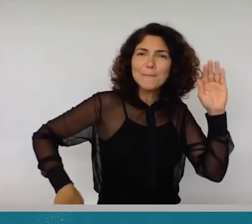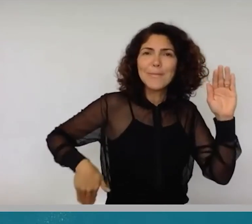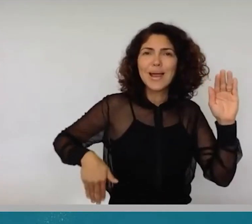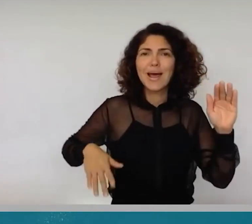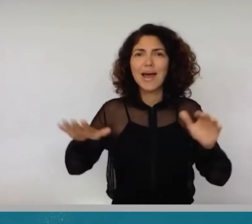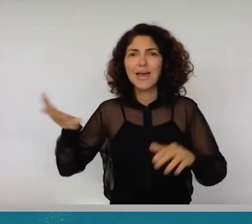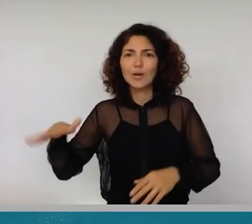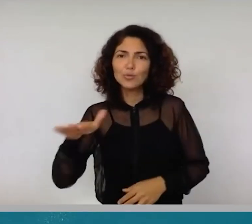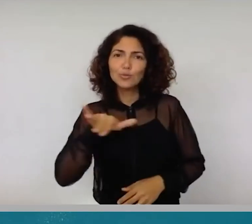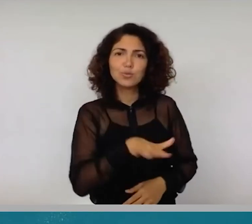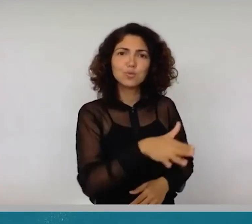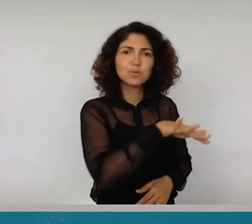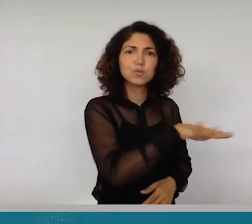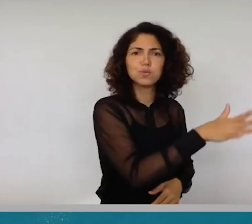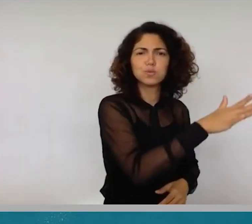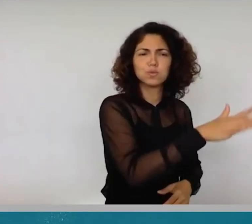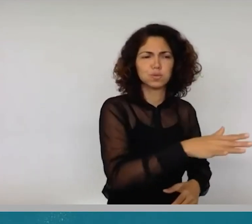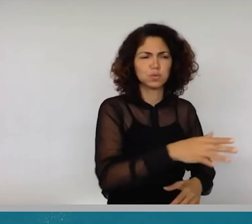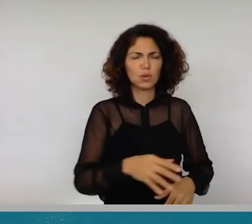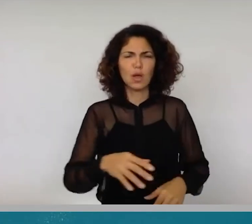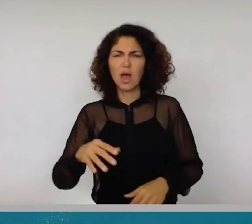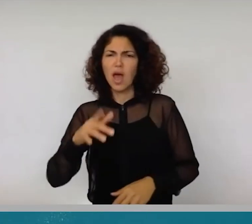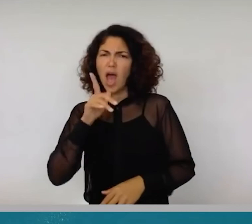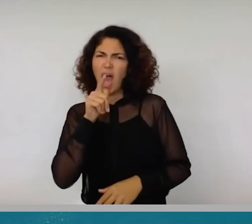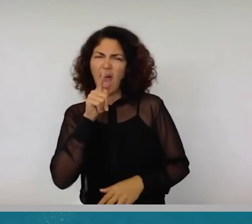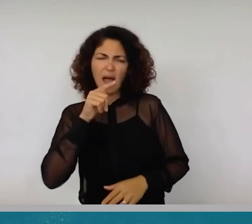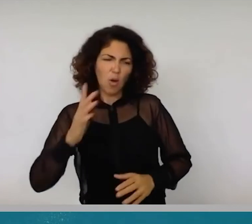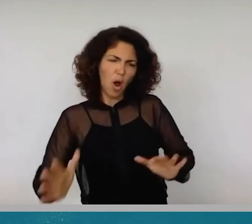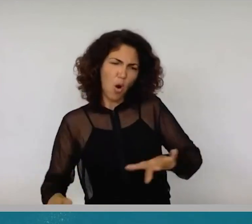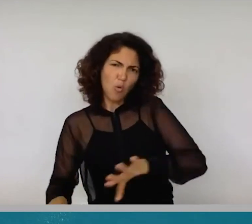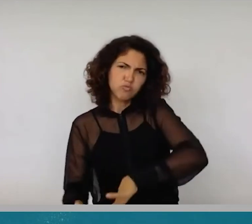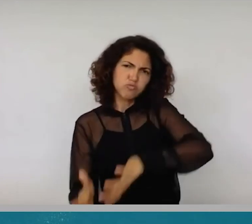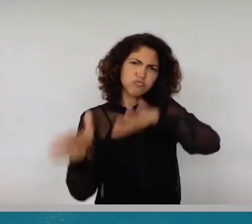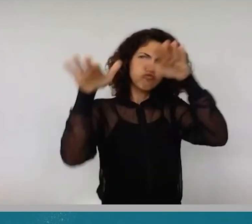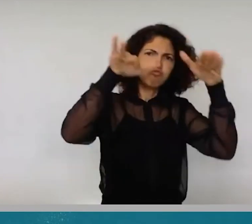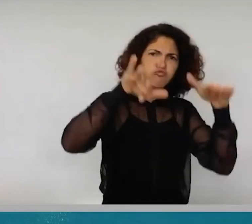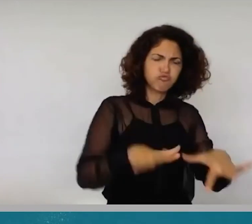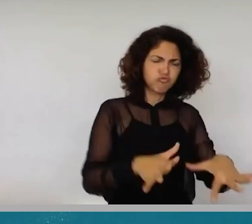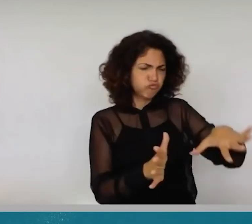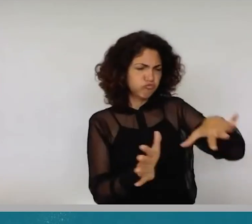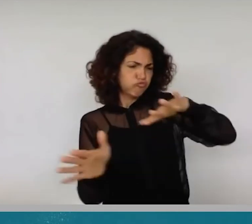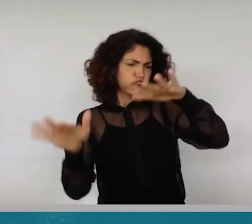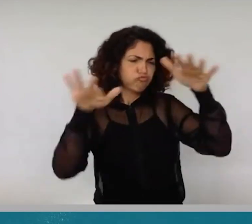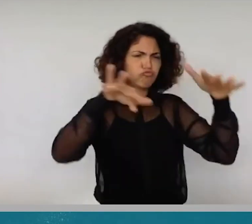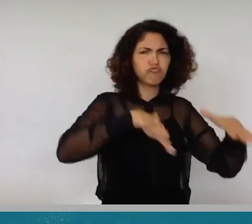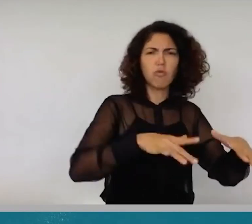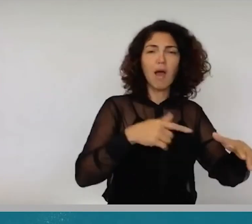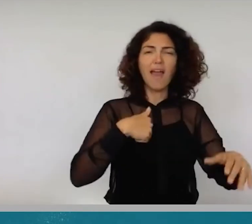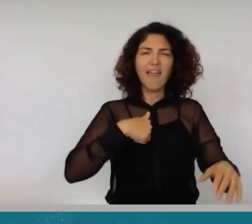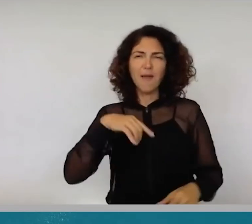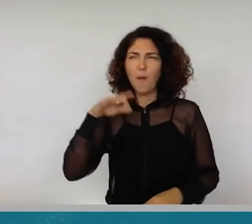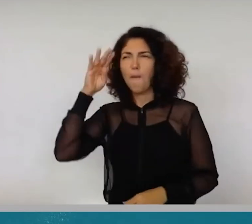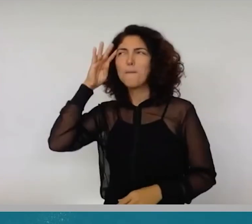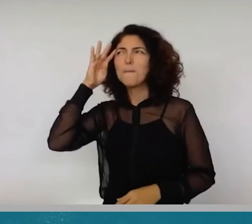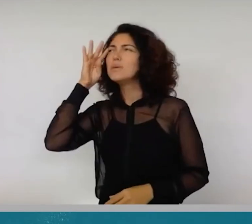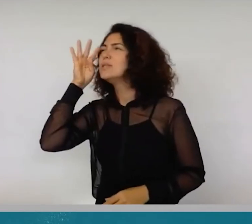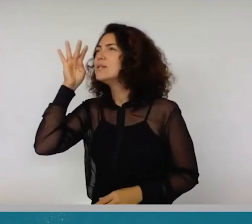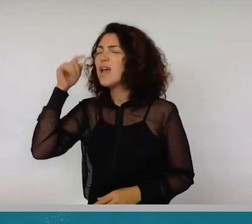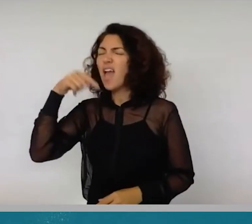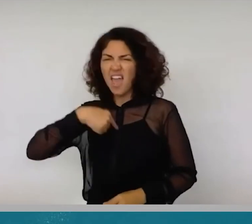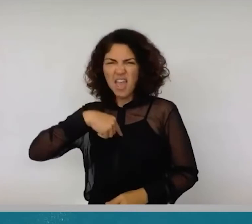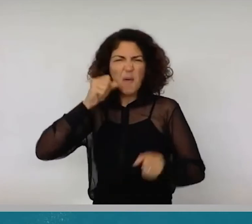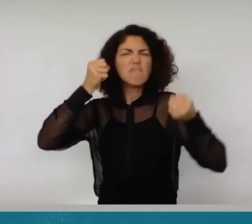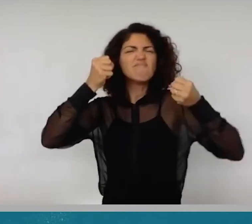agitado. E eu, jovem, achando que eu era super-homem, tudo pode, né, tal. Eu falei, eu vou mergulhar nesse